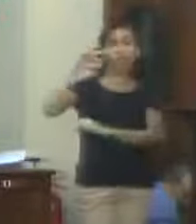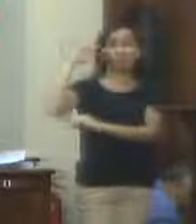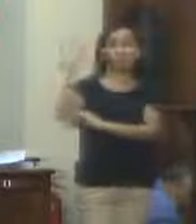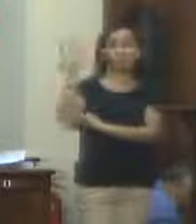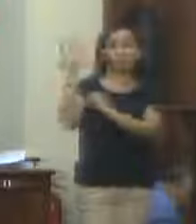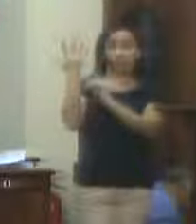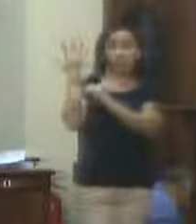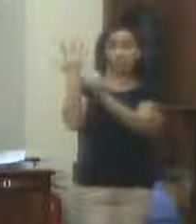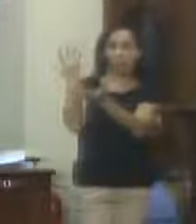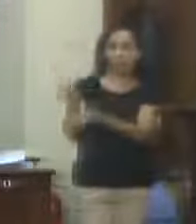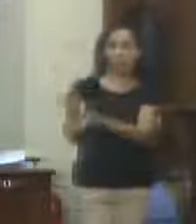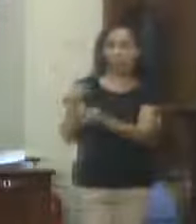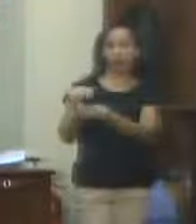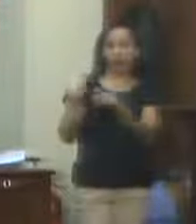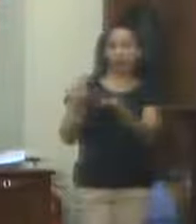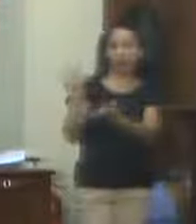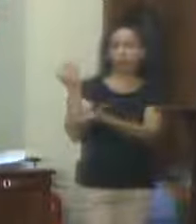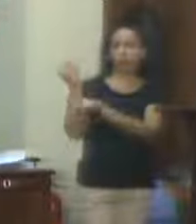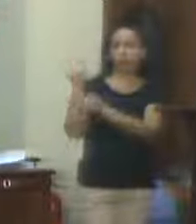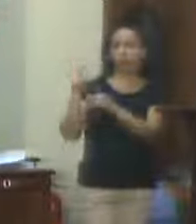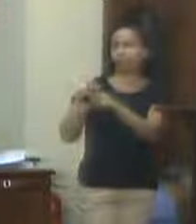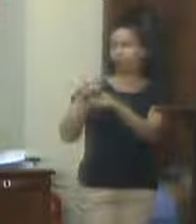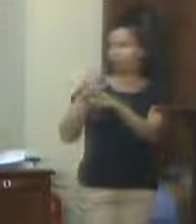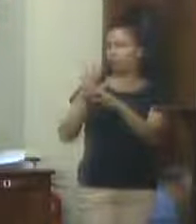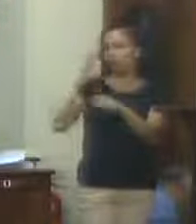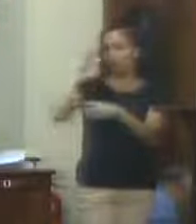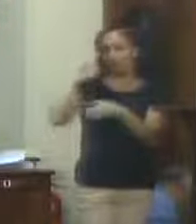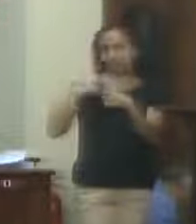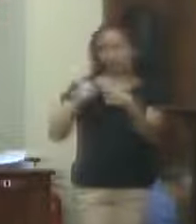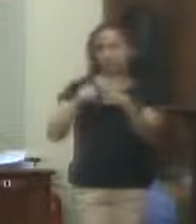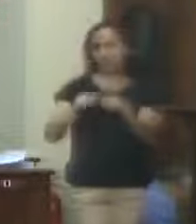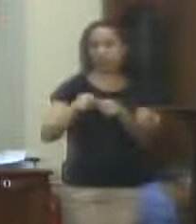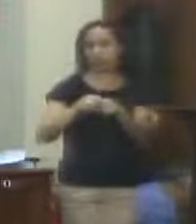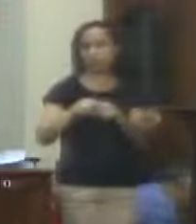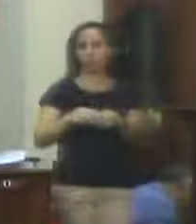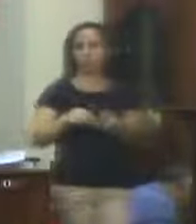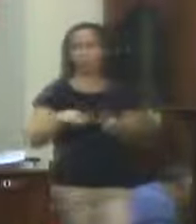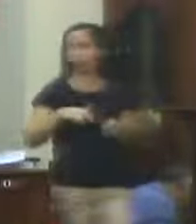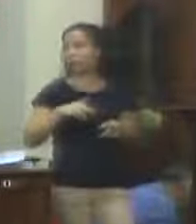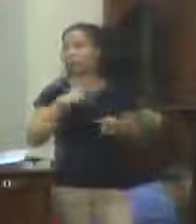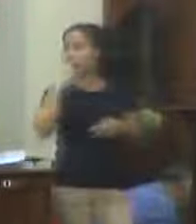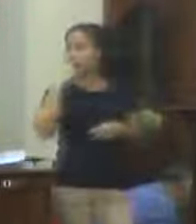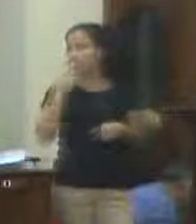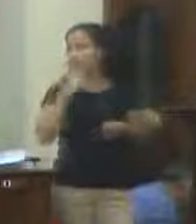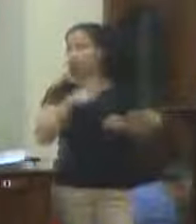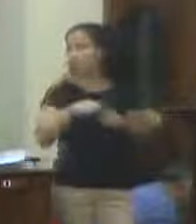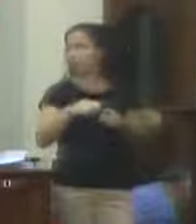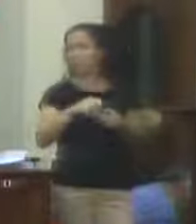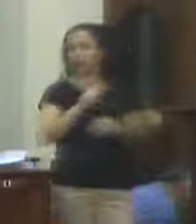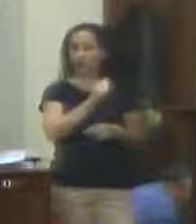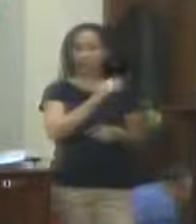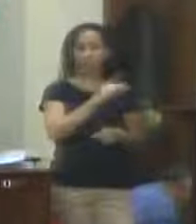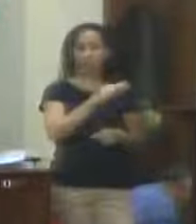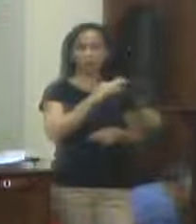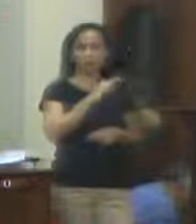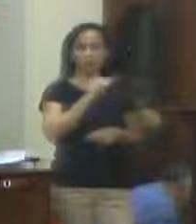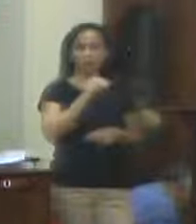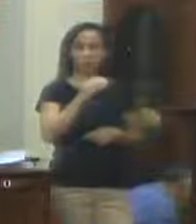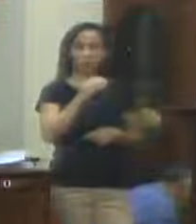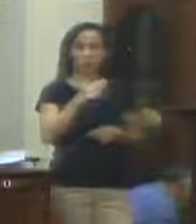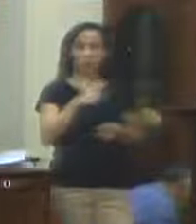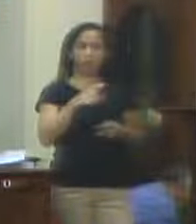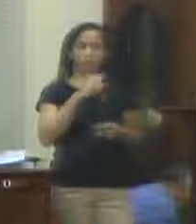de um triturador, além de solucionar este problema, ainda transforma, que seria lixo em adubo orgânico, para ser utilizado em parques e